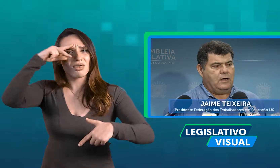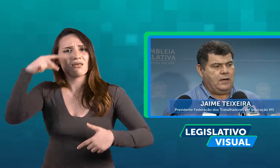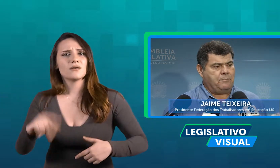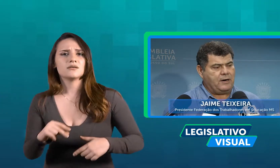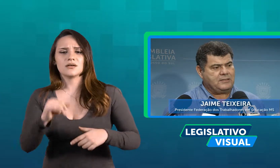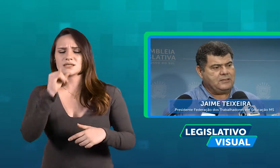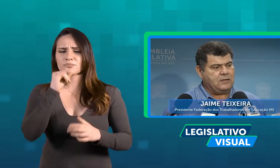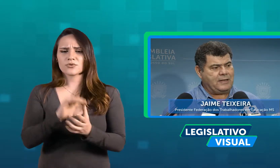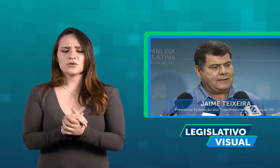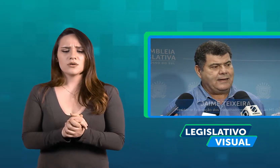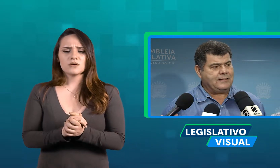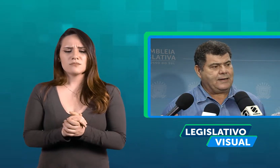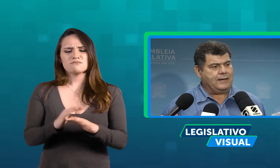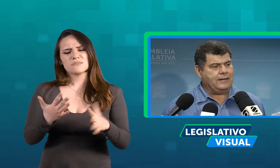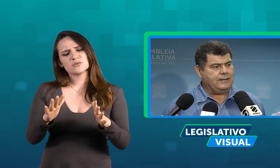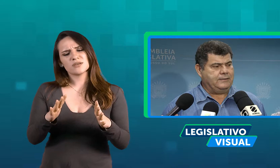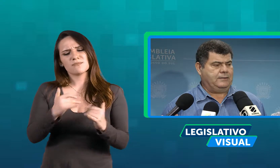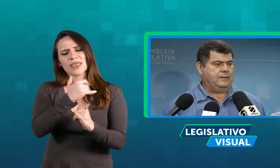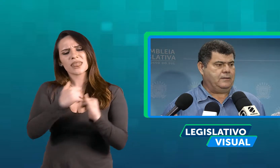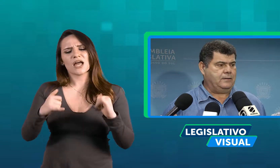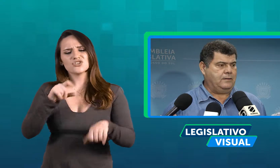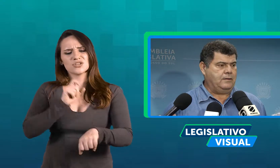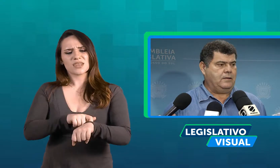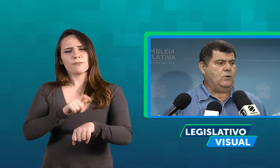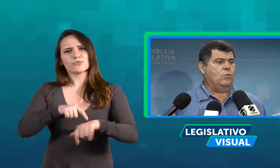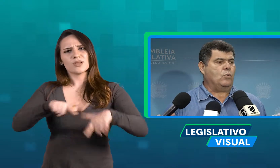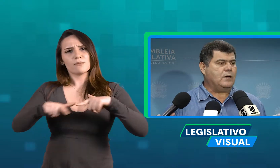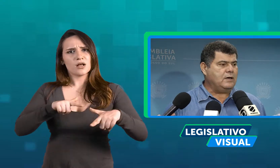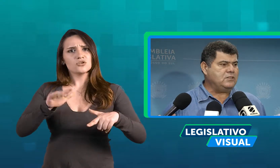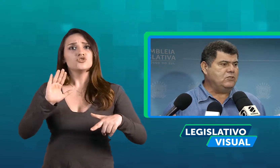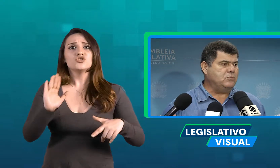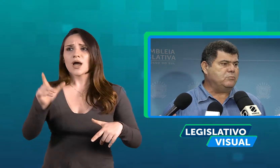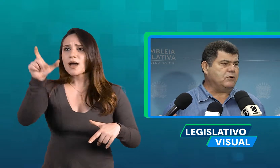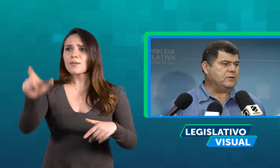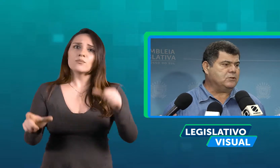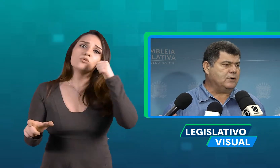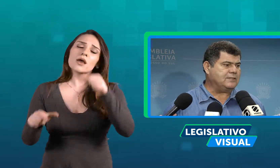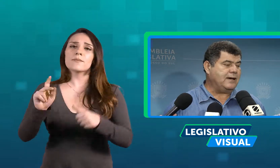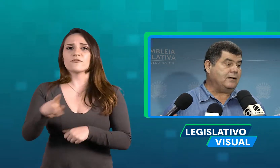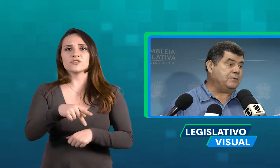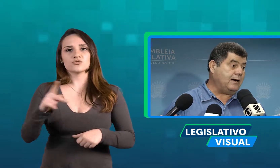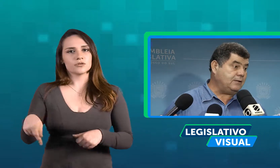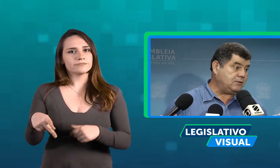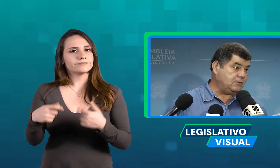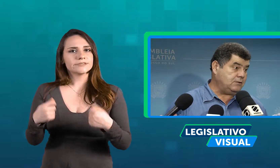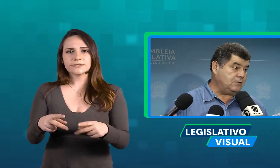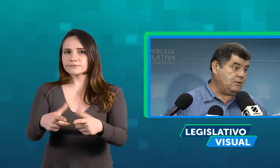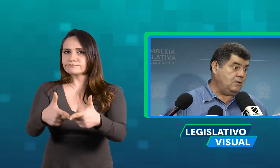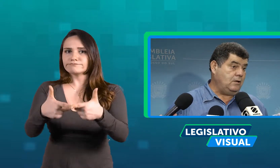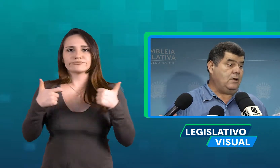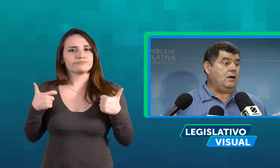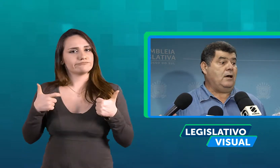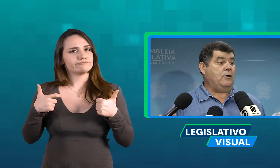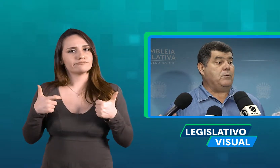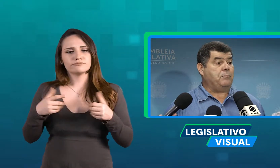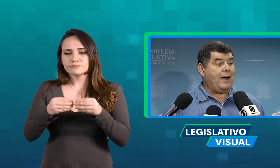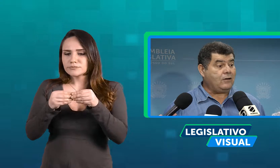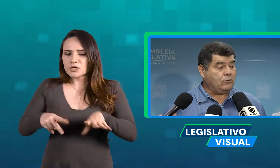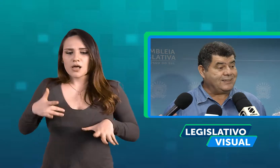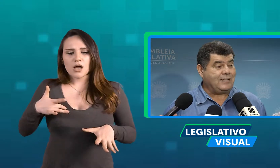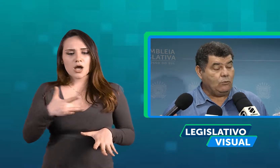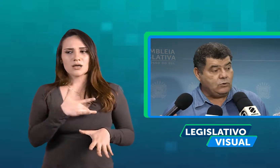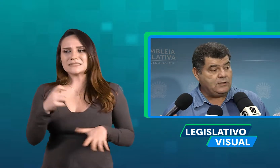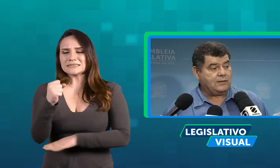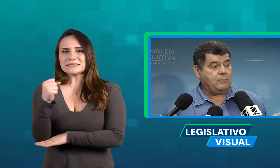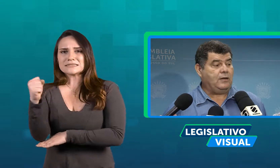temos, a partir da metade da carreira, um grande número de professoras readaptadas. O